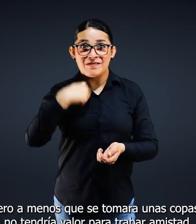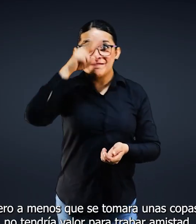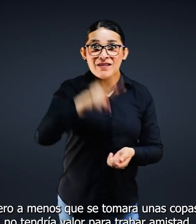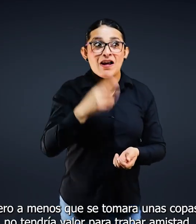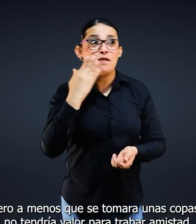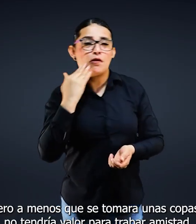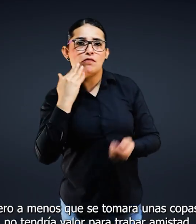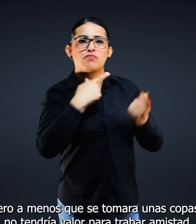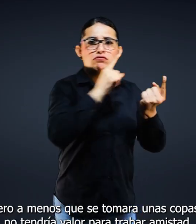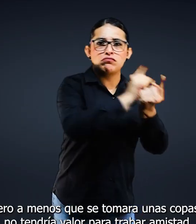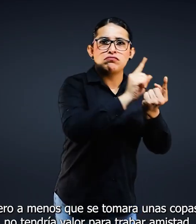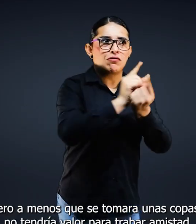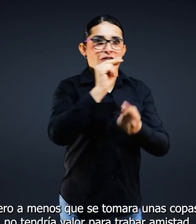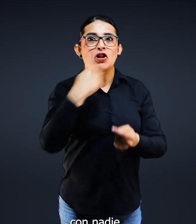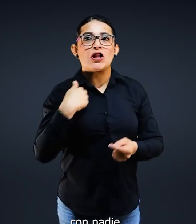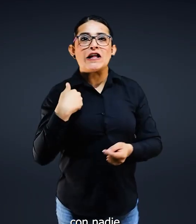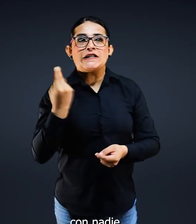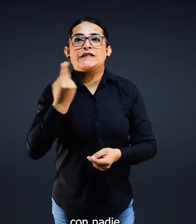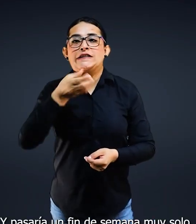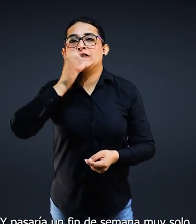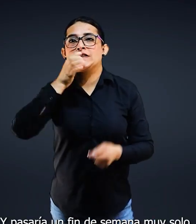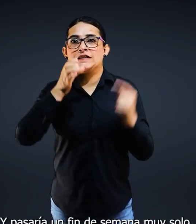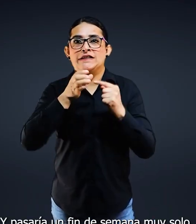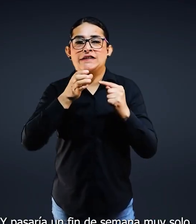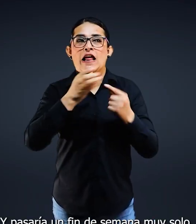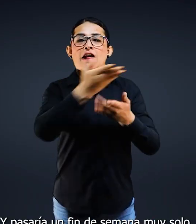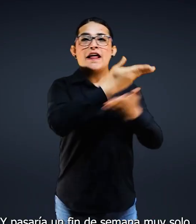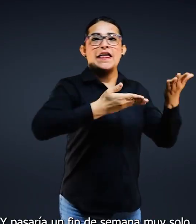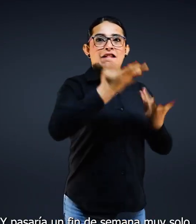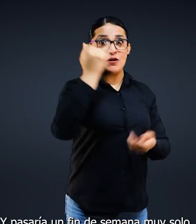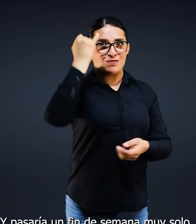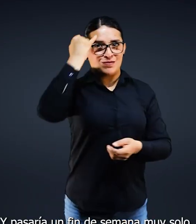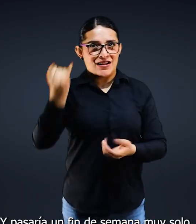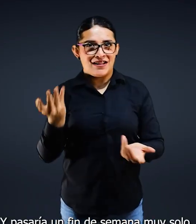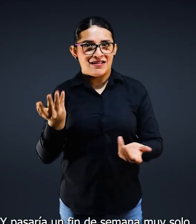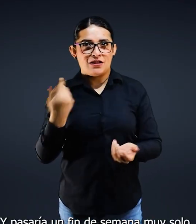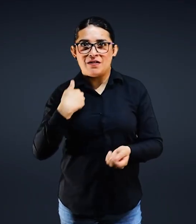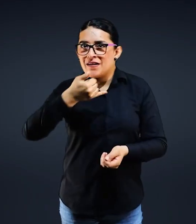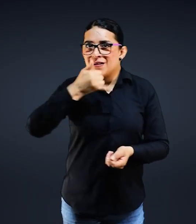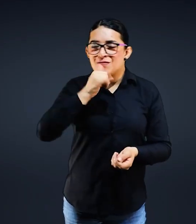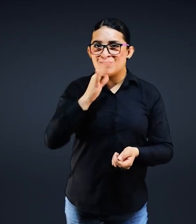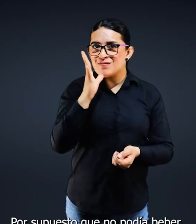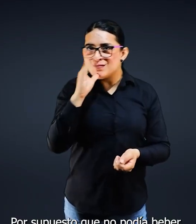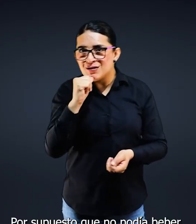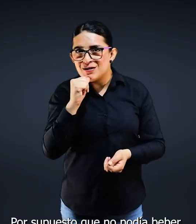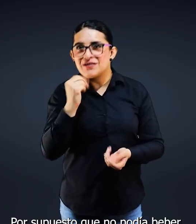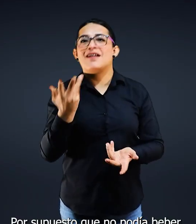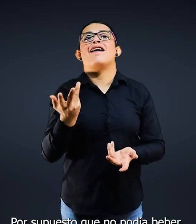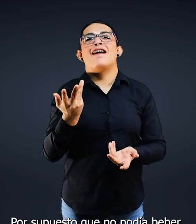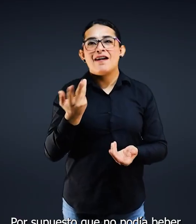no tendría valor para trabar amistad con nadie y pasaría un fin de semana muy solo. Por supuesto que no podía